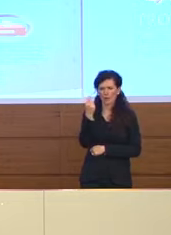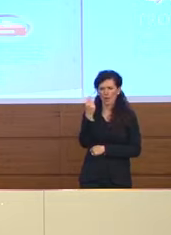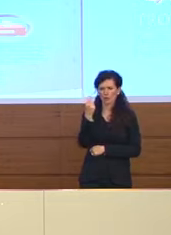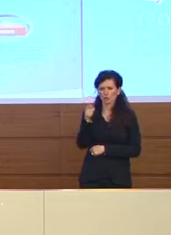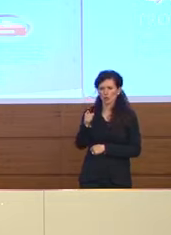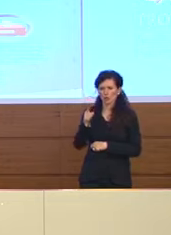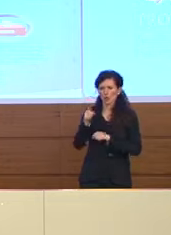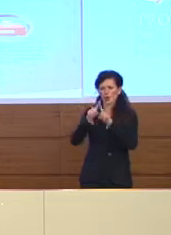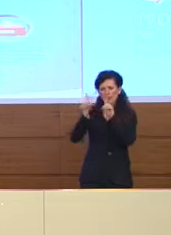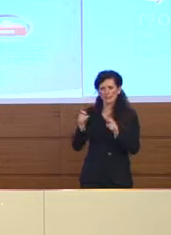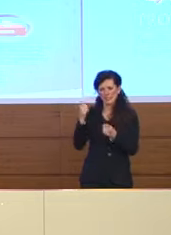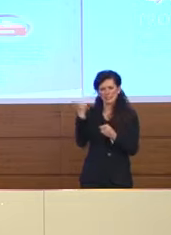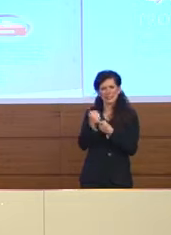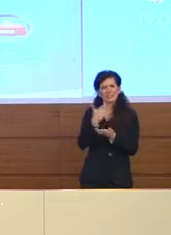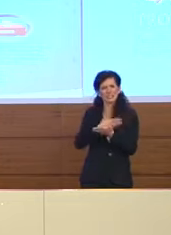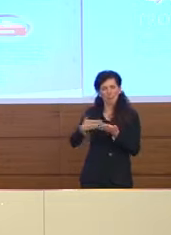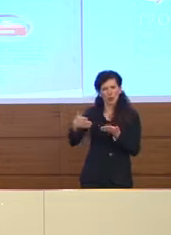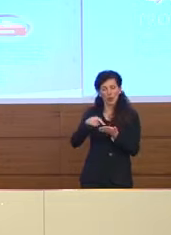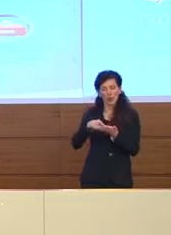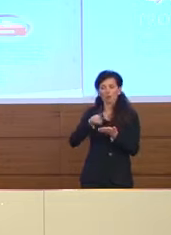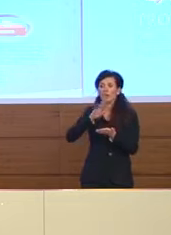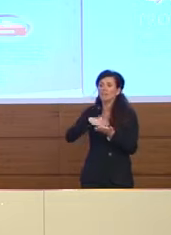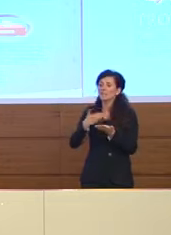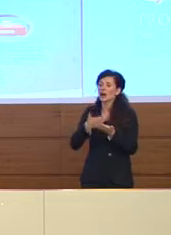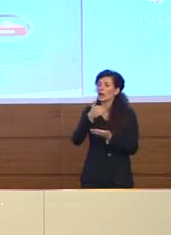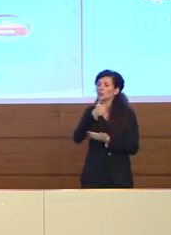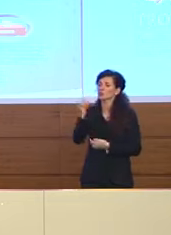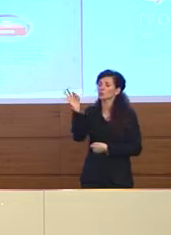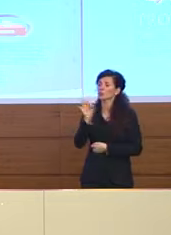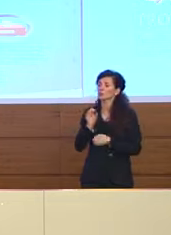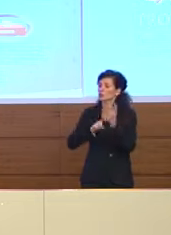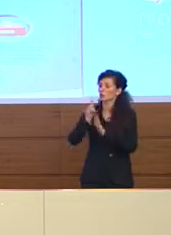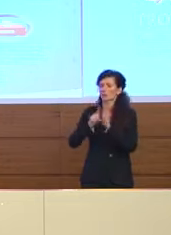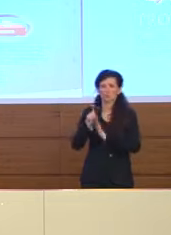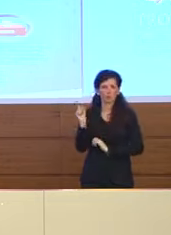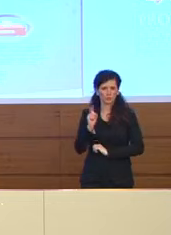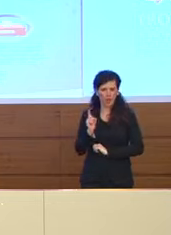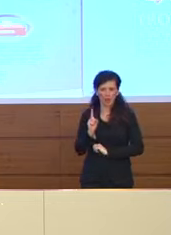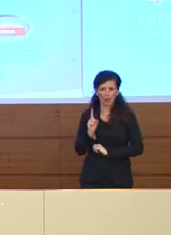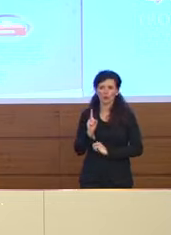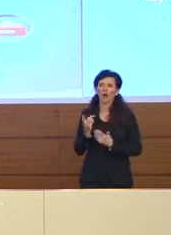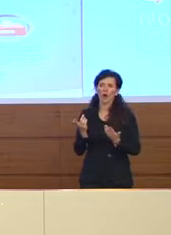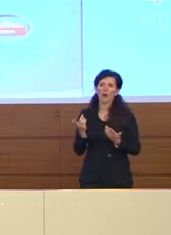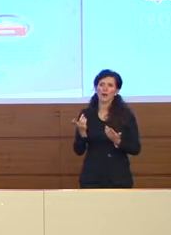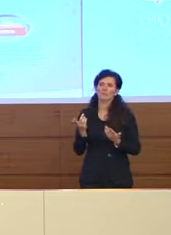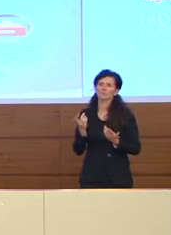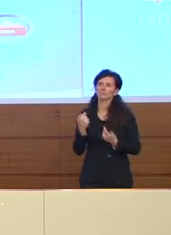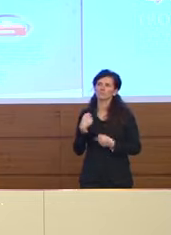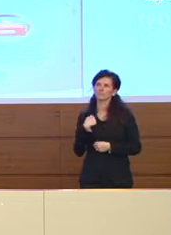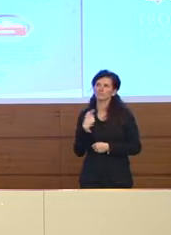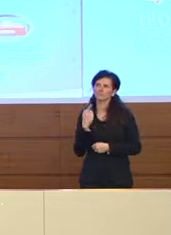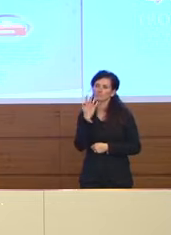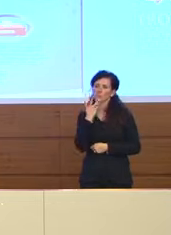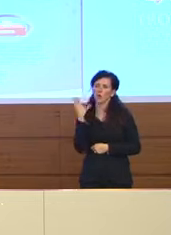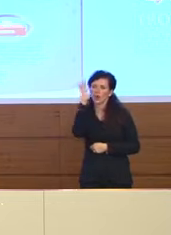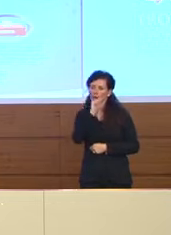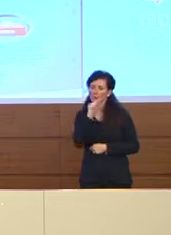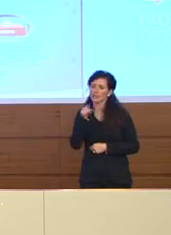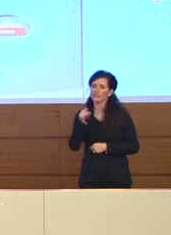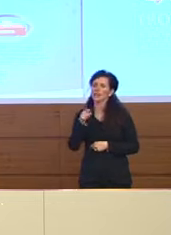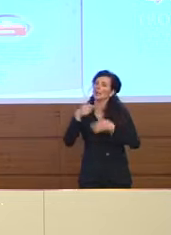un'efficacia del del 100 per cento quindi volevo capire se anche se c'è appunto un'alea di incertezza